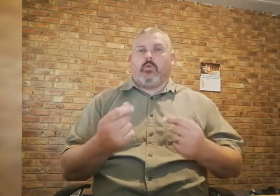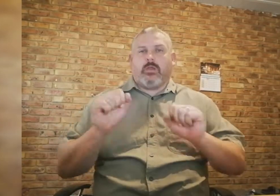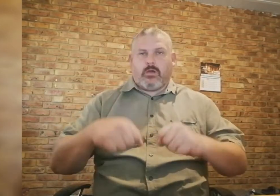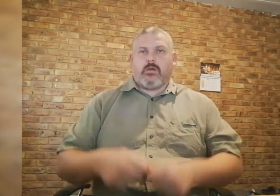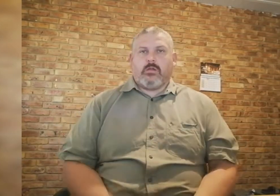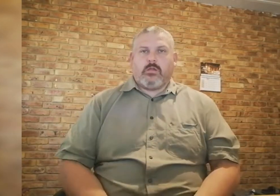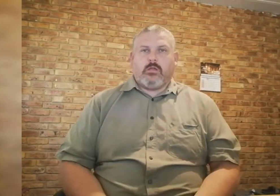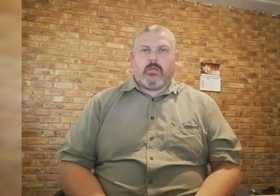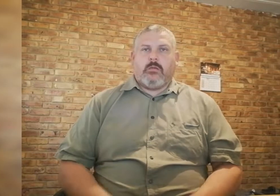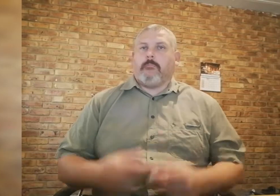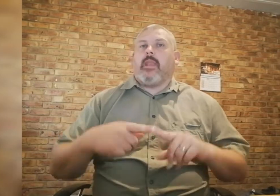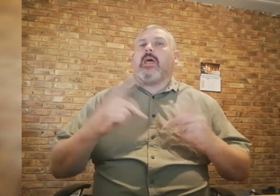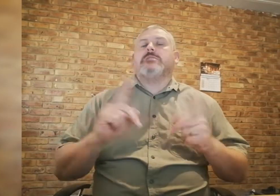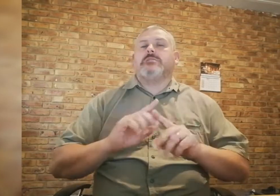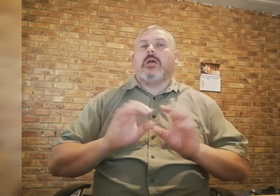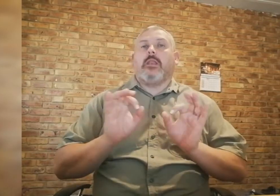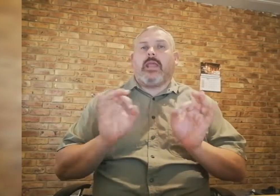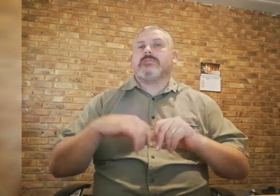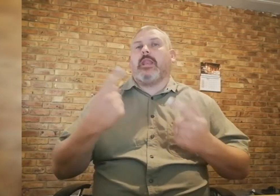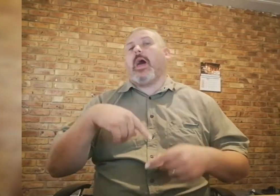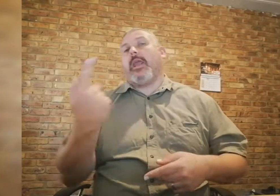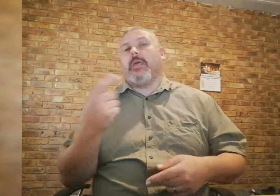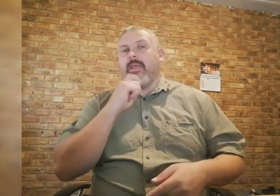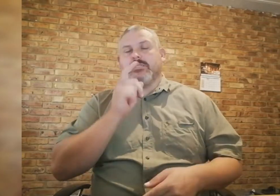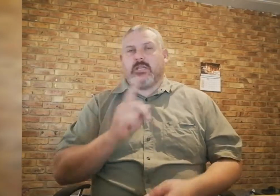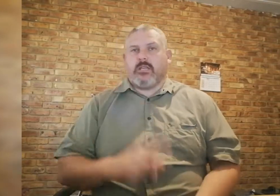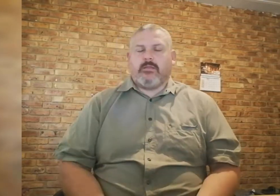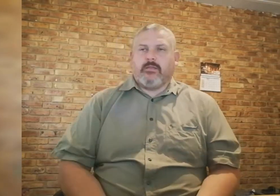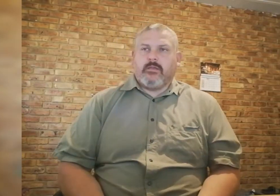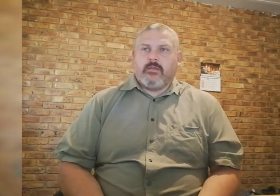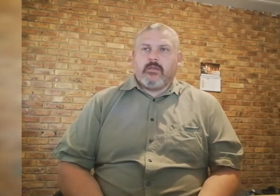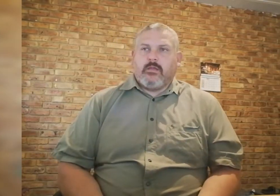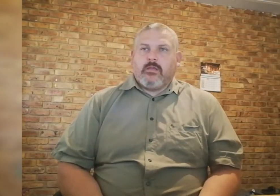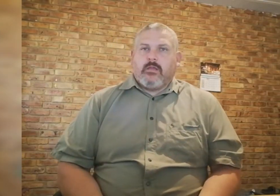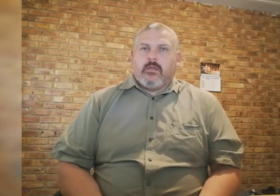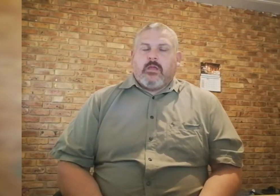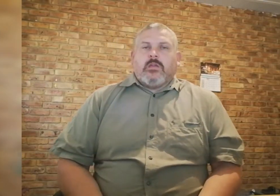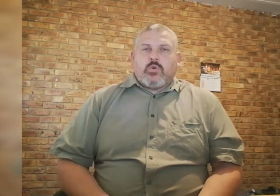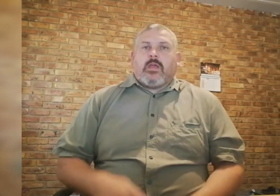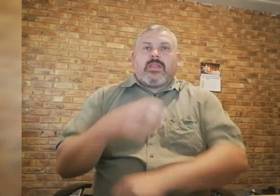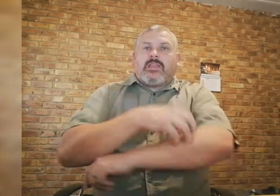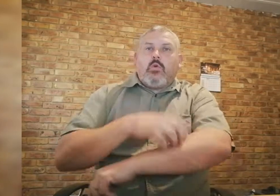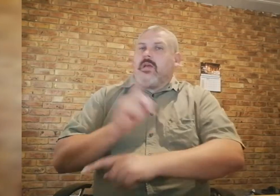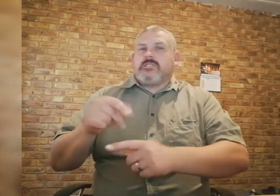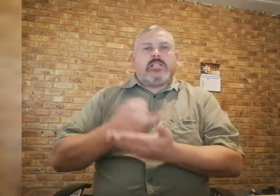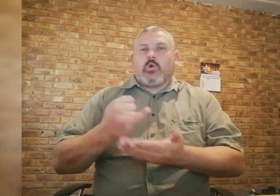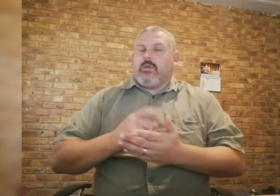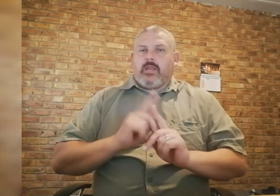doen, ja. Maar niks aan ander mense nie. So, tattoo is nie sonde